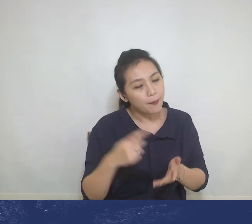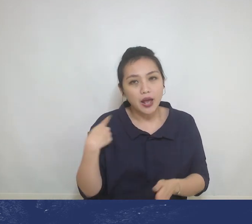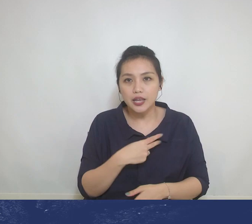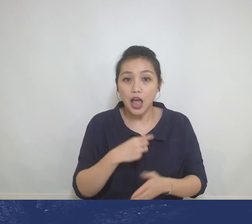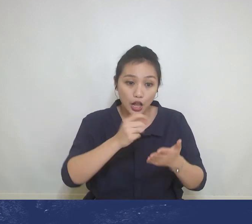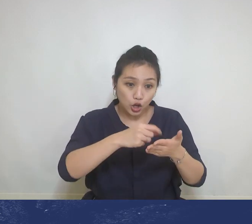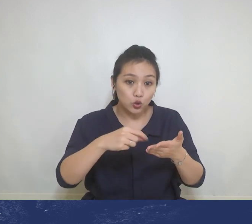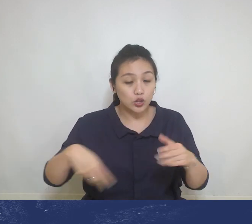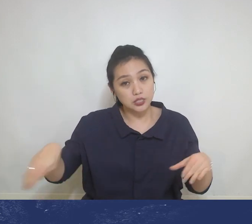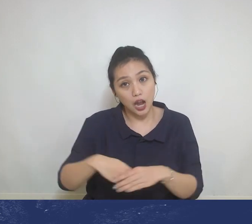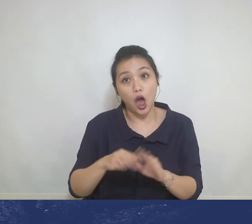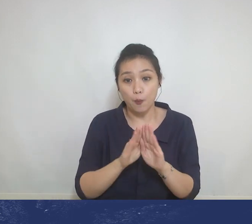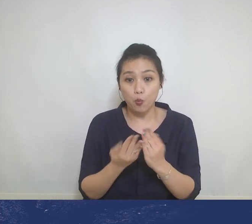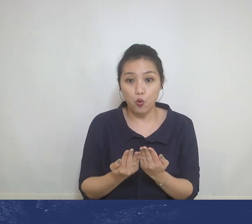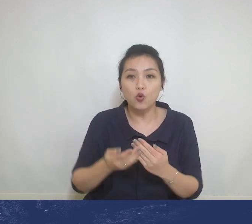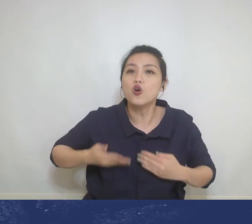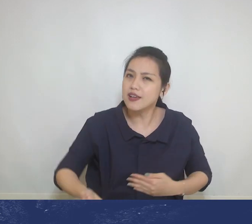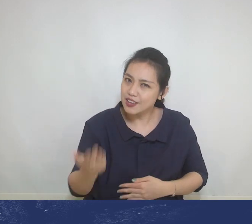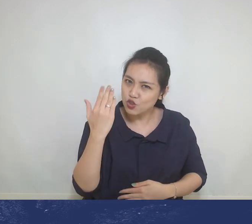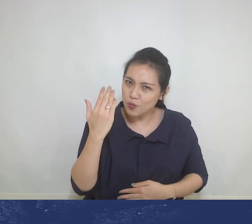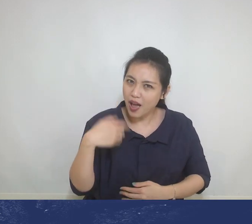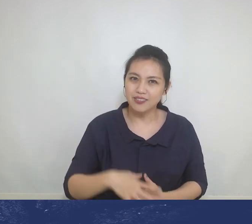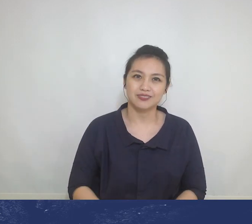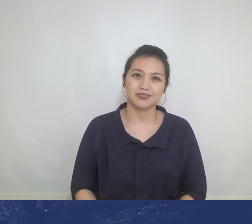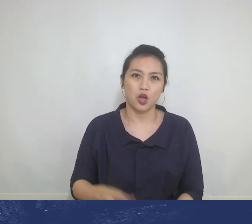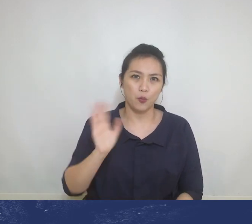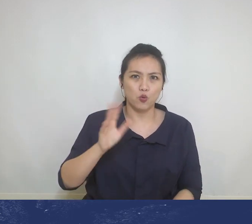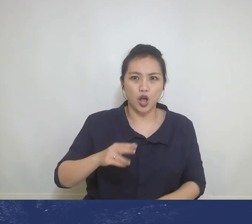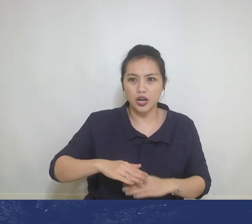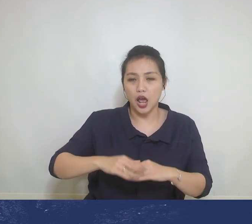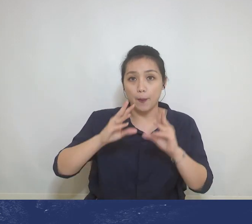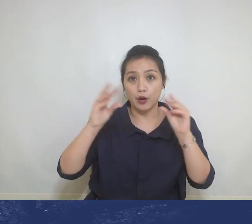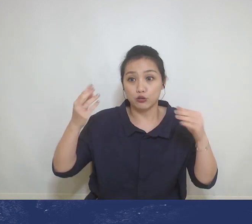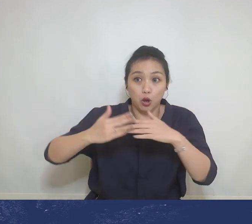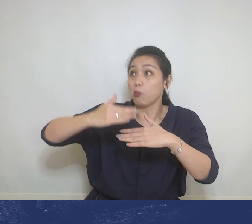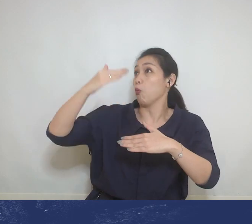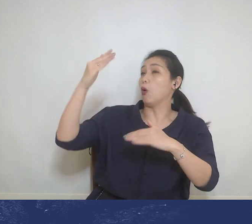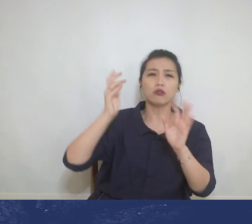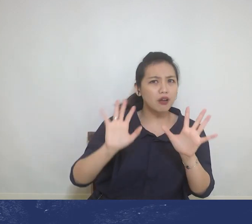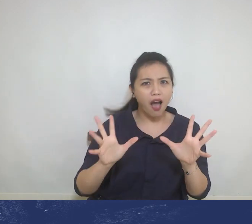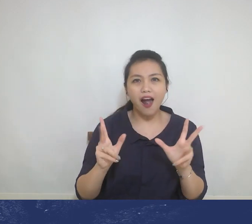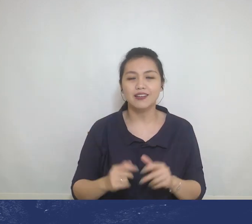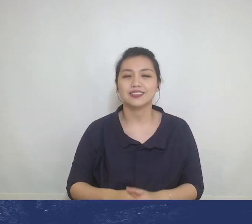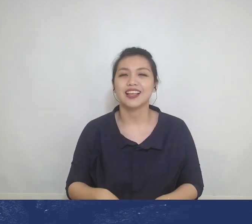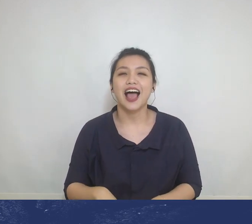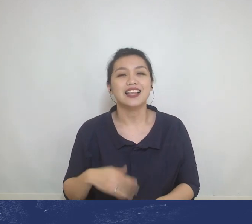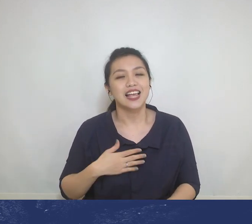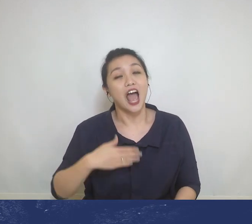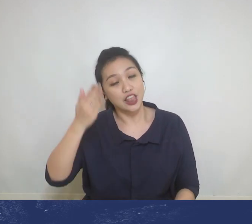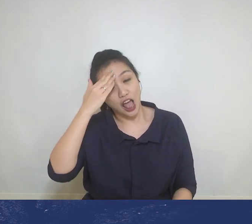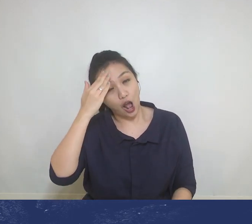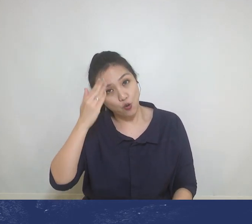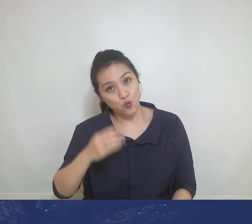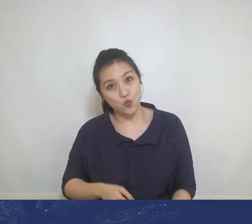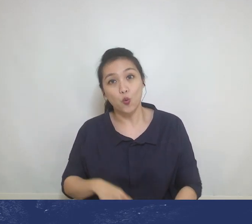kehidupan? Apakah omset Anda naik atau tidak? Apakah itu penting? Saya ngomong gini bukannya saya meremehkan keuangan. Kita tahu